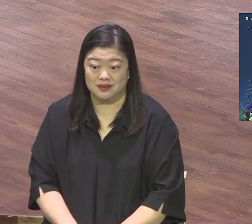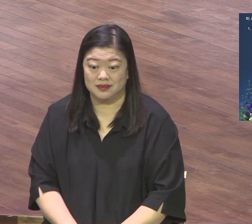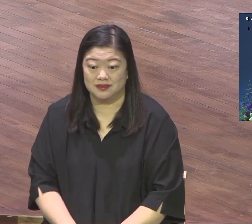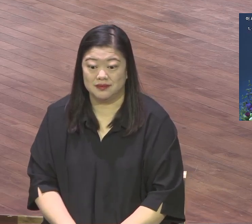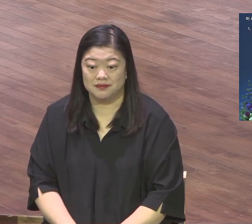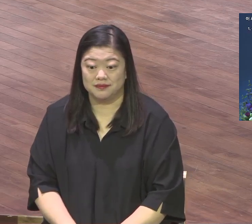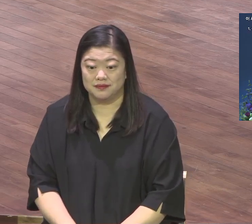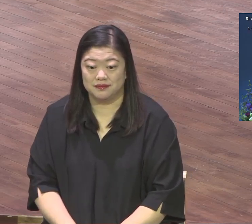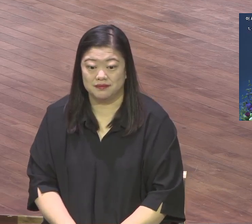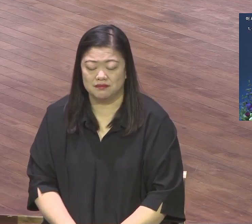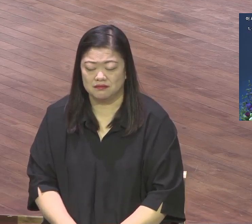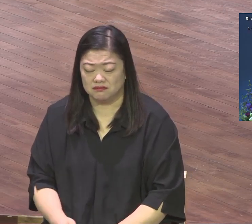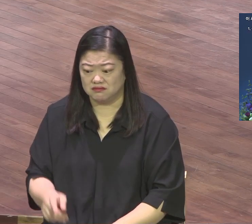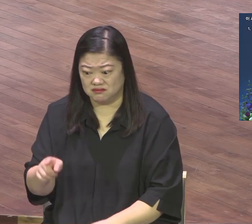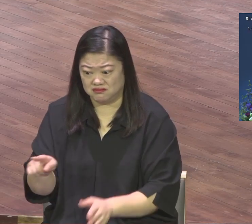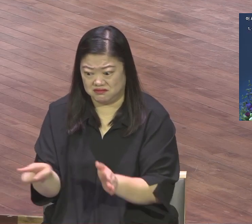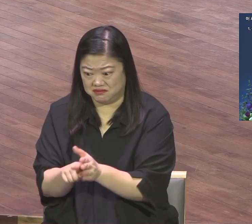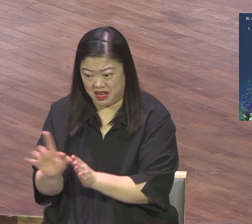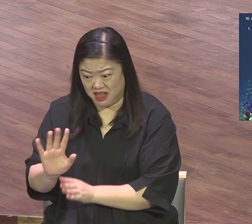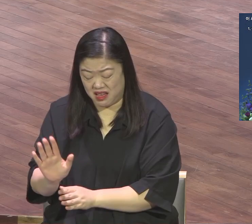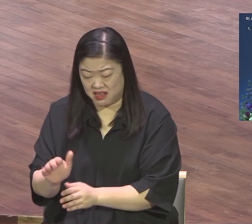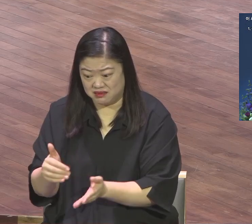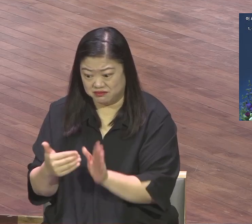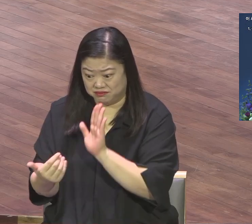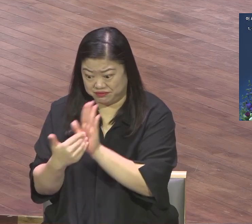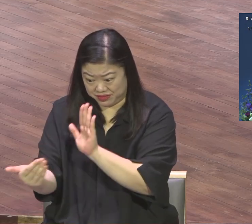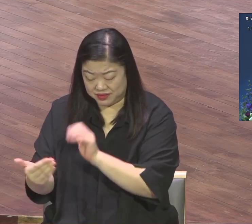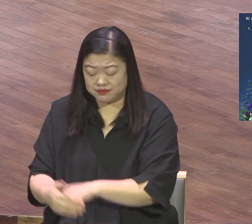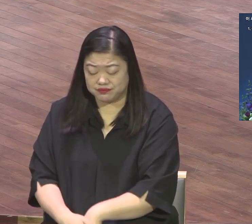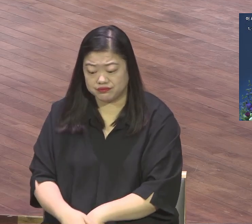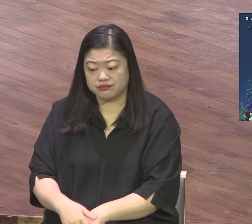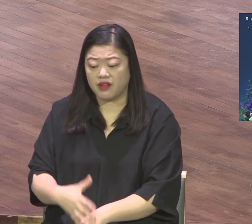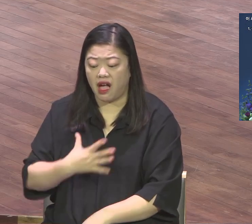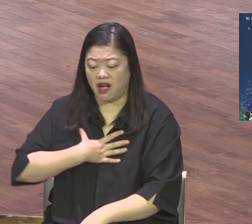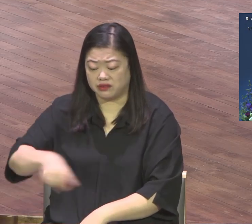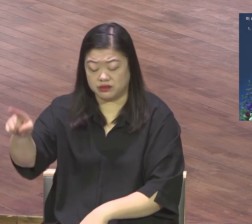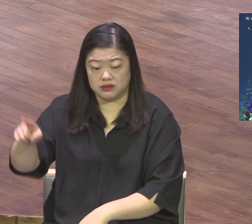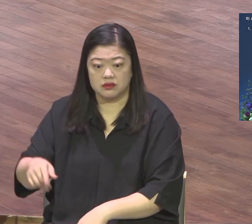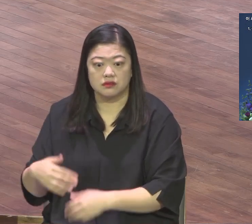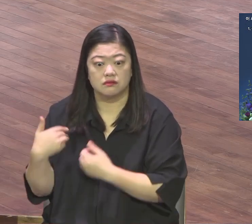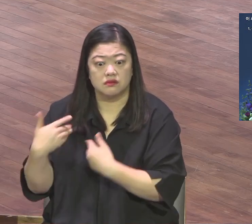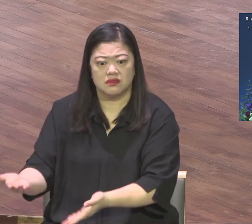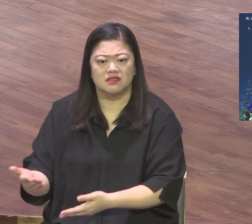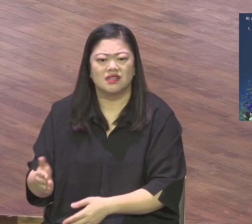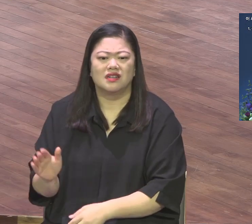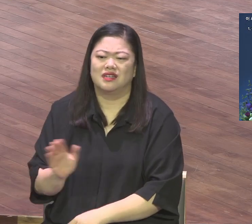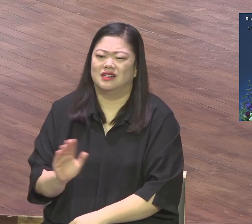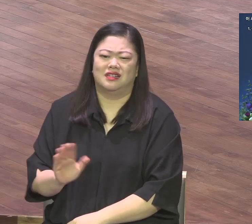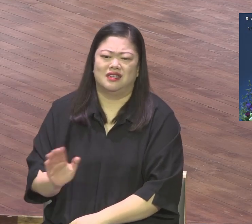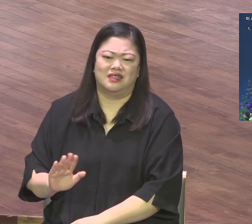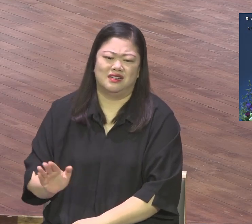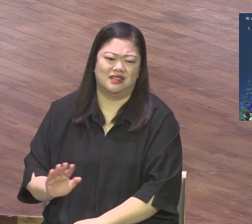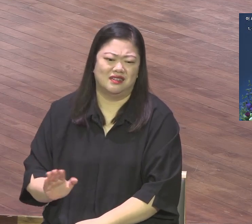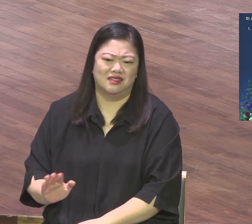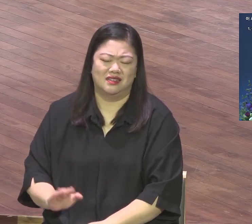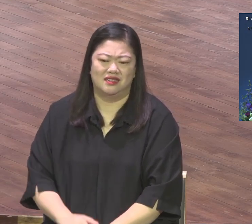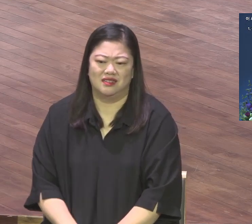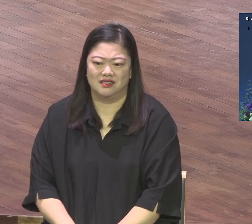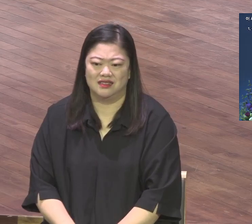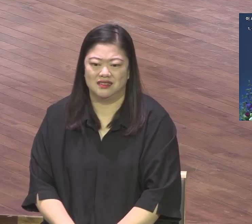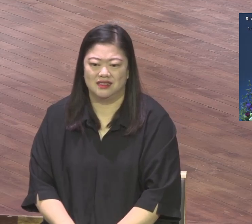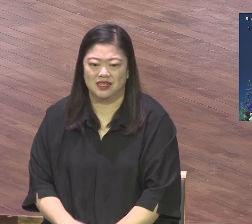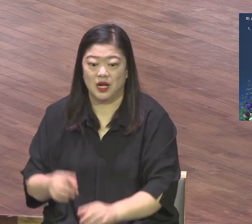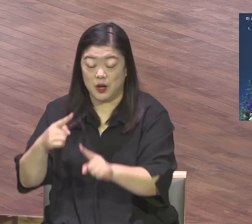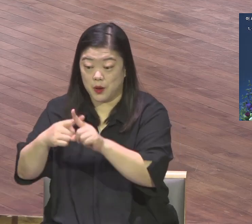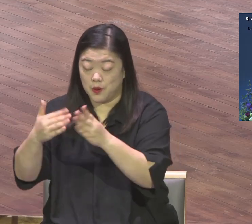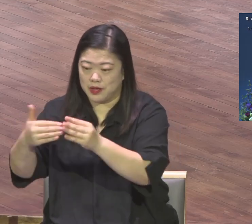어마어마한 축복을 다 뺏기고 불행하게 살고 있단 말이에요. 그래서 이 사람들을 데려왔으면 완전히 교회화시킬